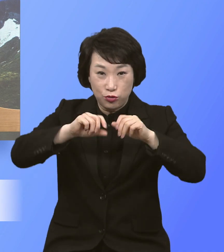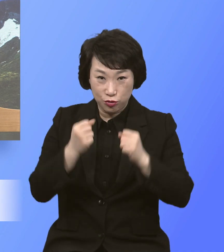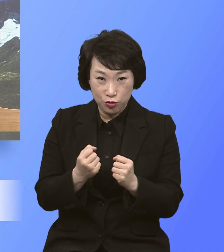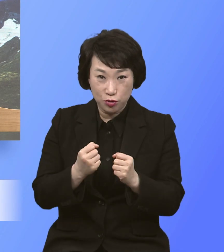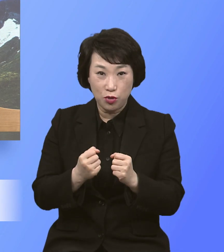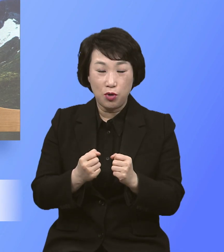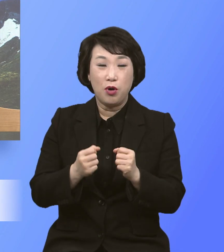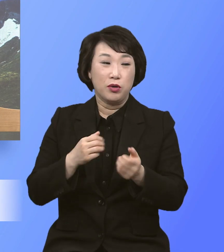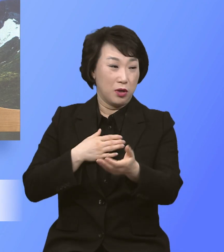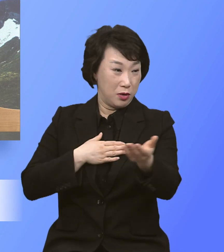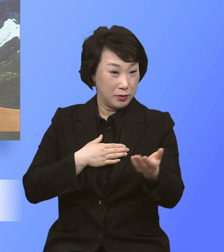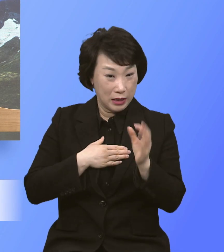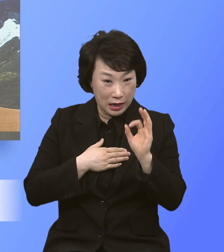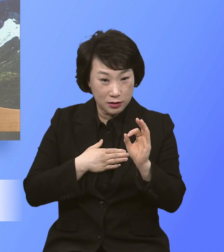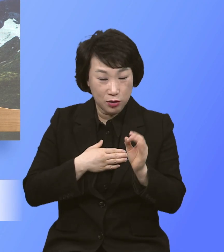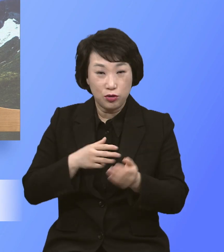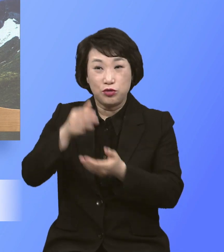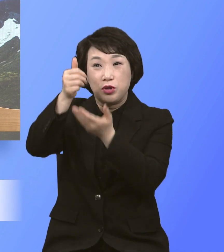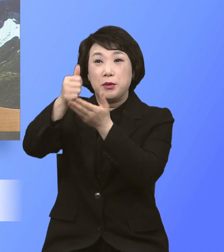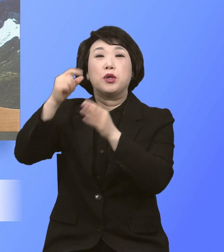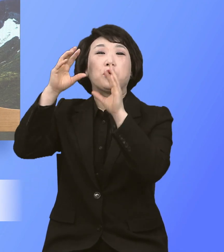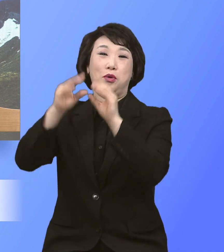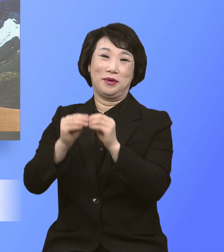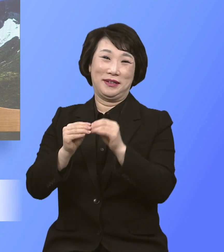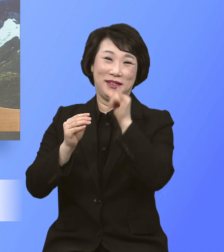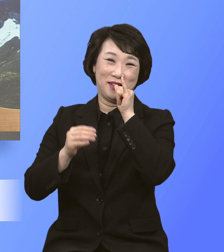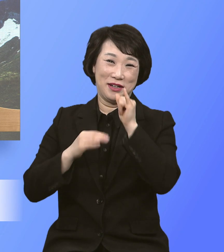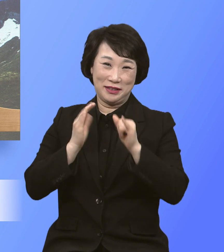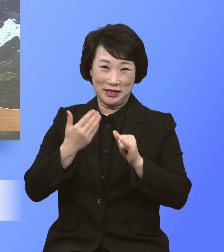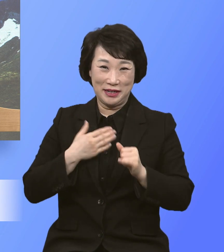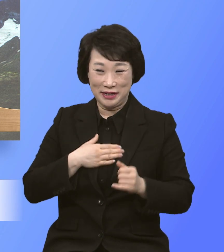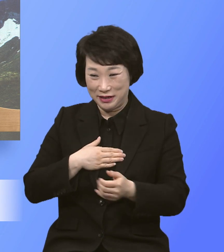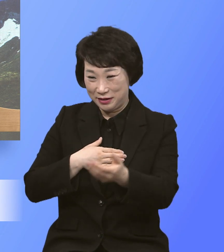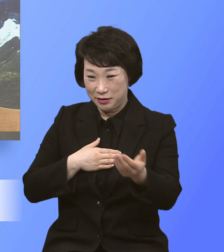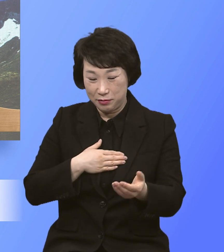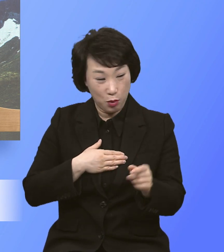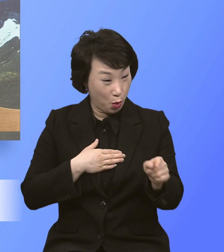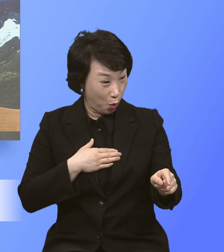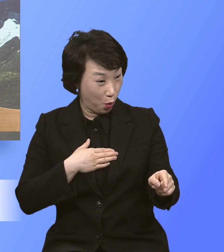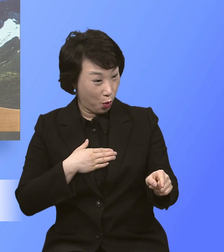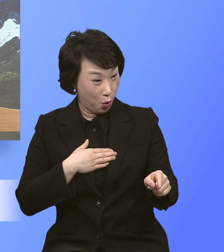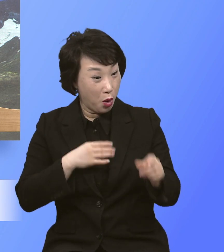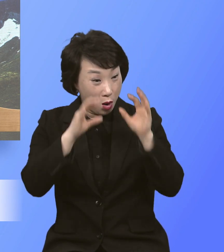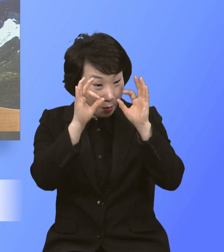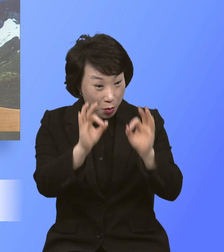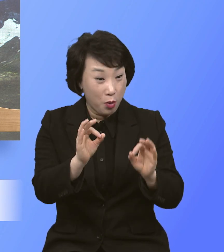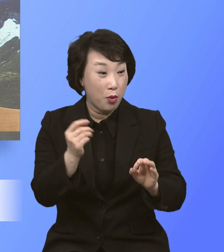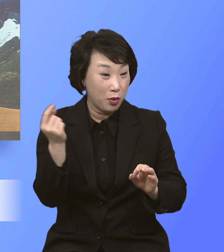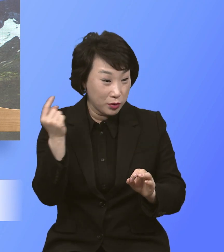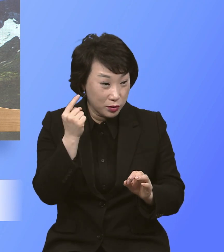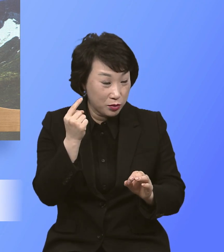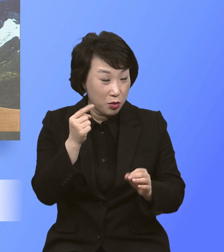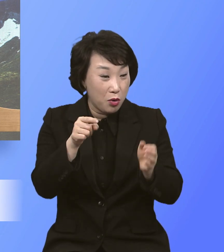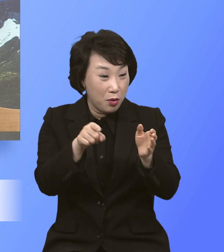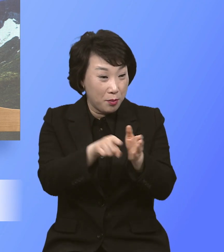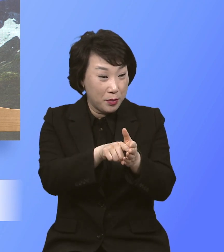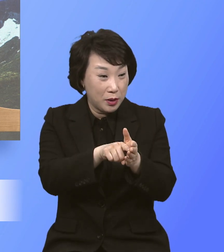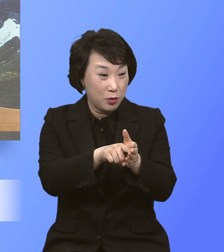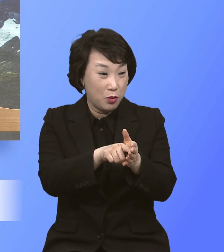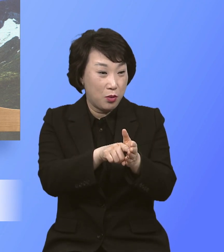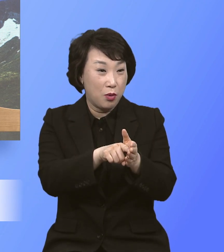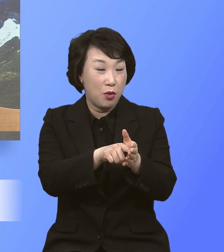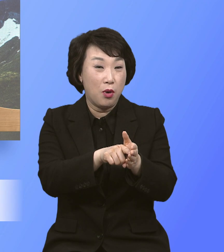순종하고 있음을 우리 주님이 동의할 때 너는 듣고 믿고